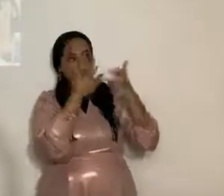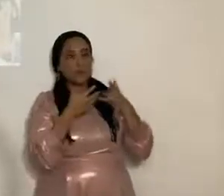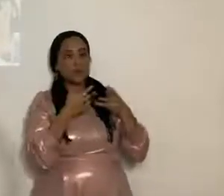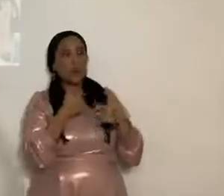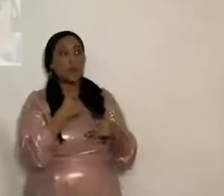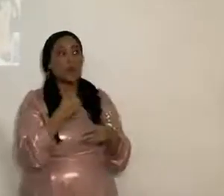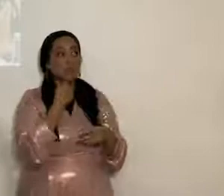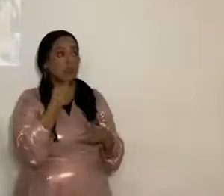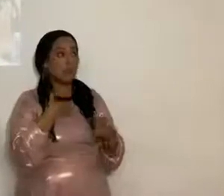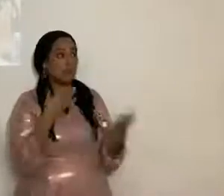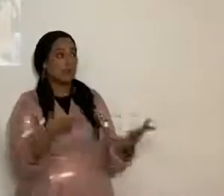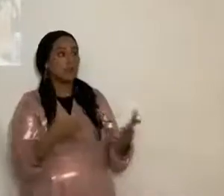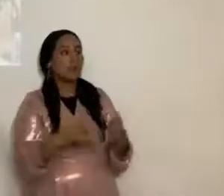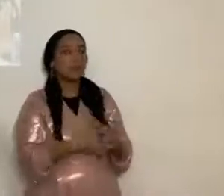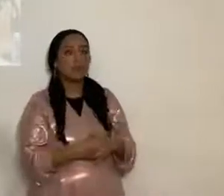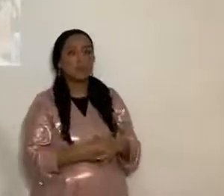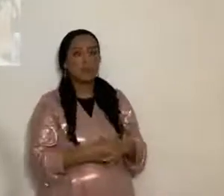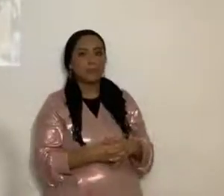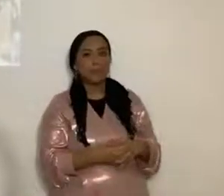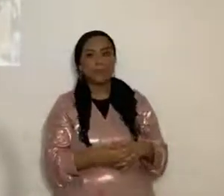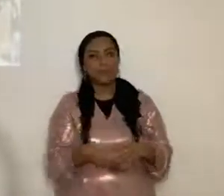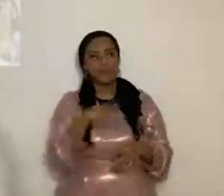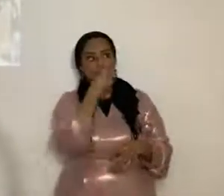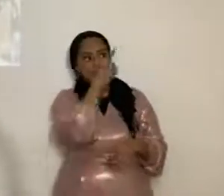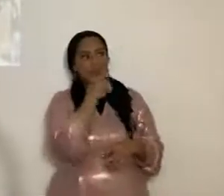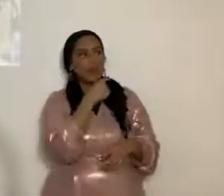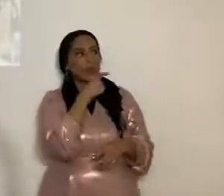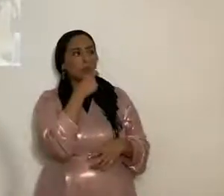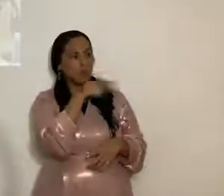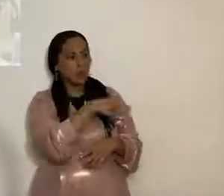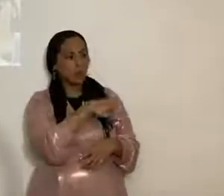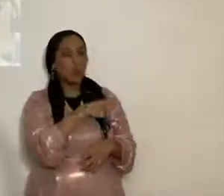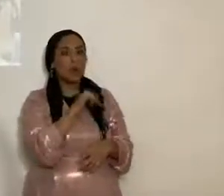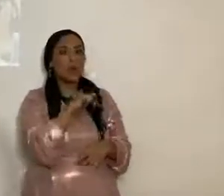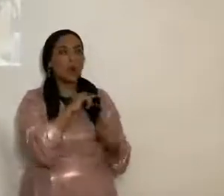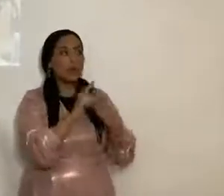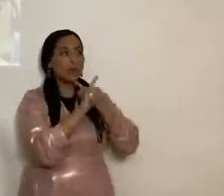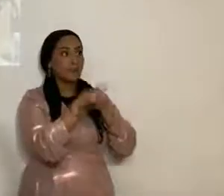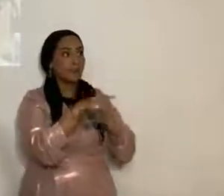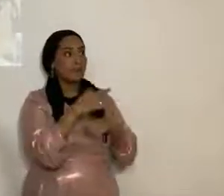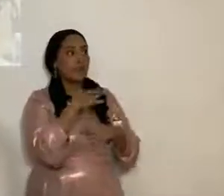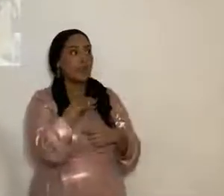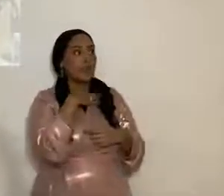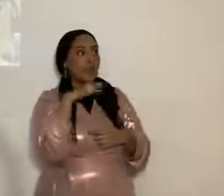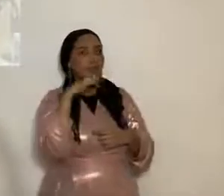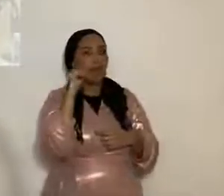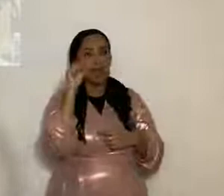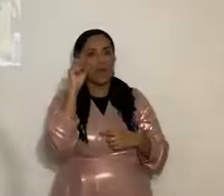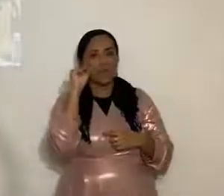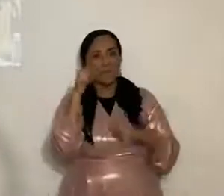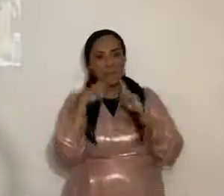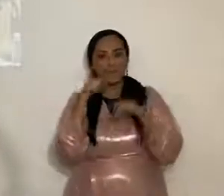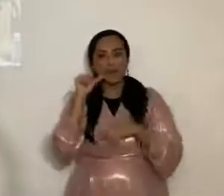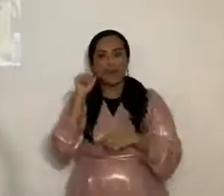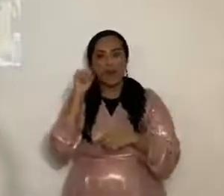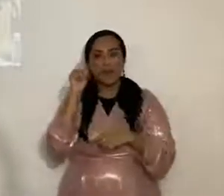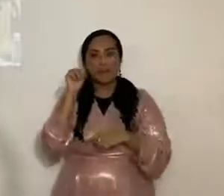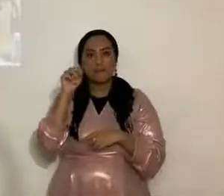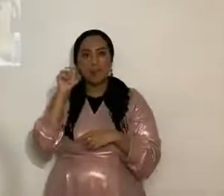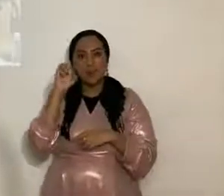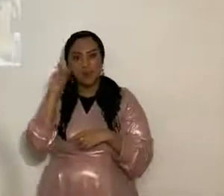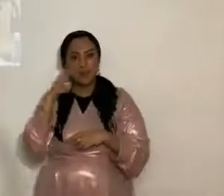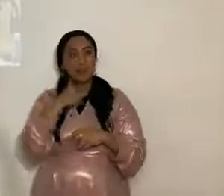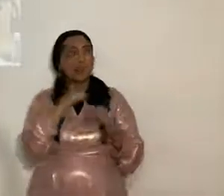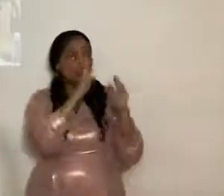me llamó y yo dije: heme aquí. Y me preguntó: ¿quién eres tú? Y yo respondí: soy Amalecita. Él me volvió a decir: